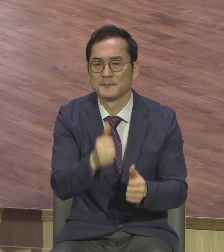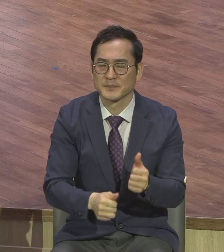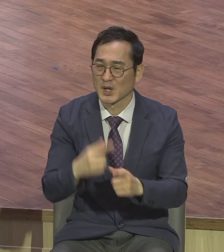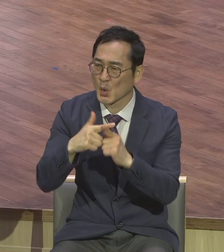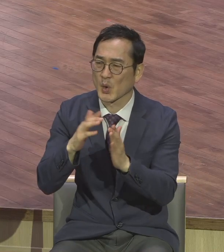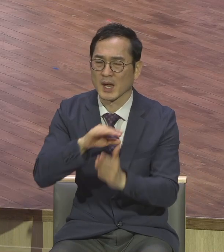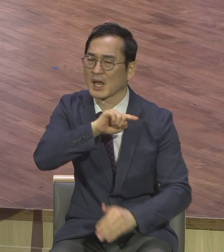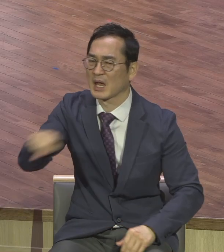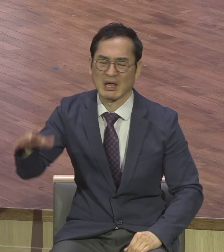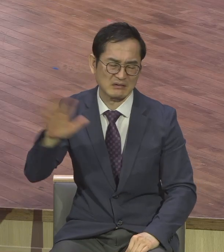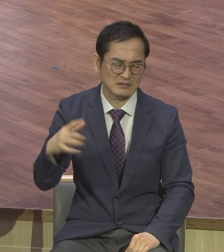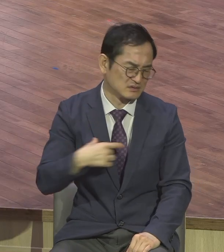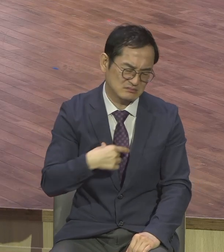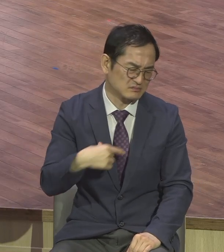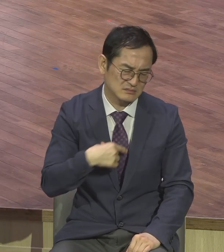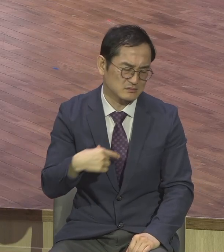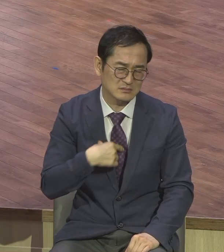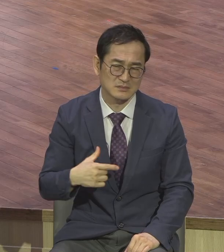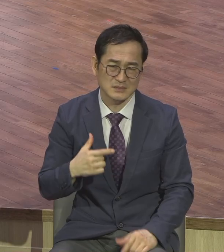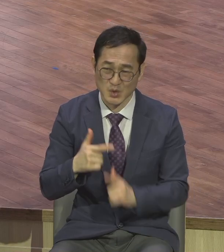나올 수도 없고 나갈 수도 싫잖아요.